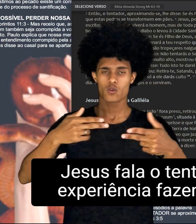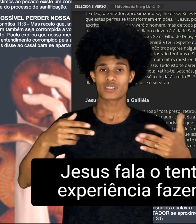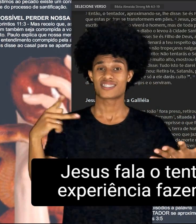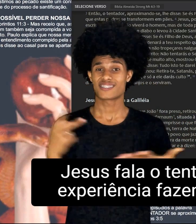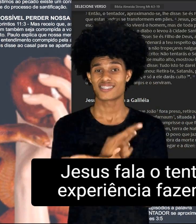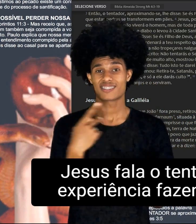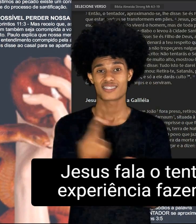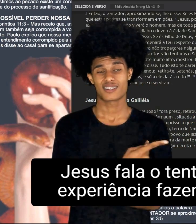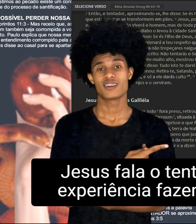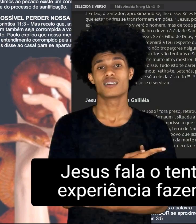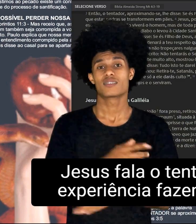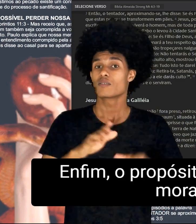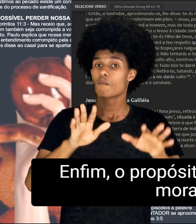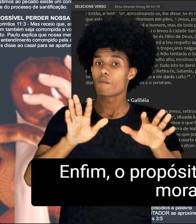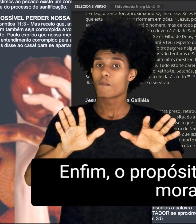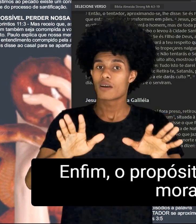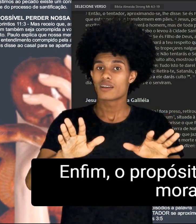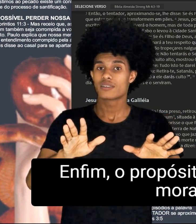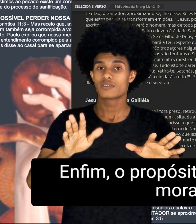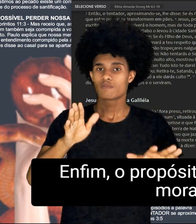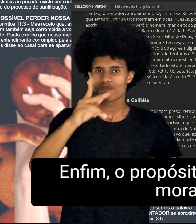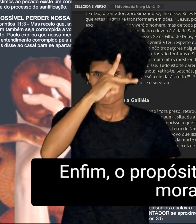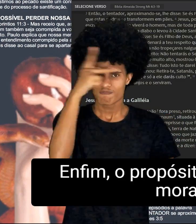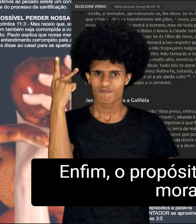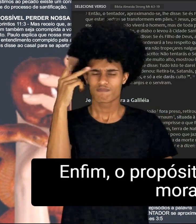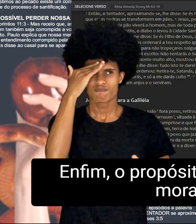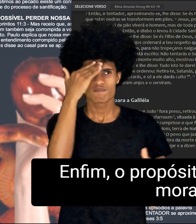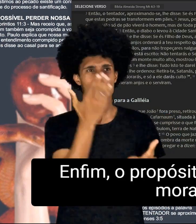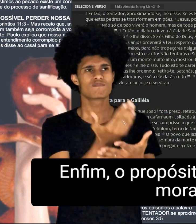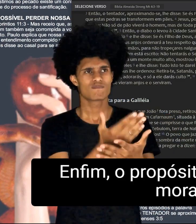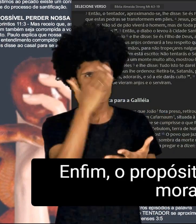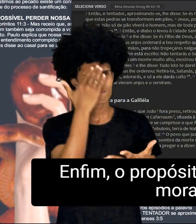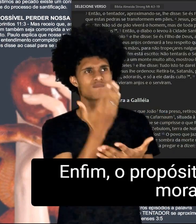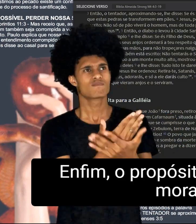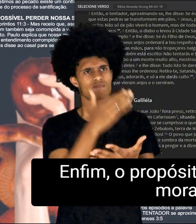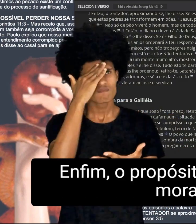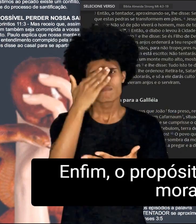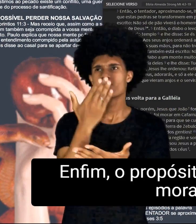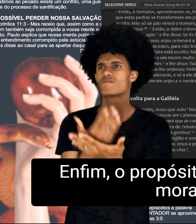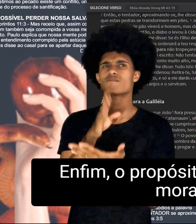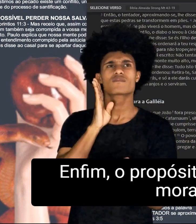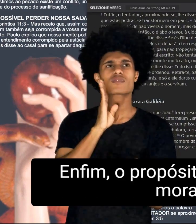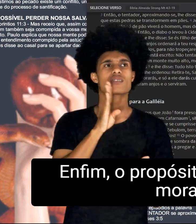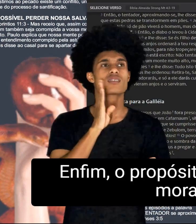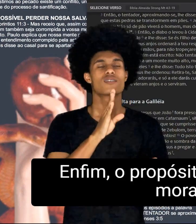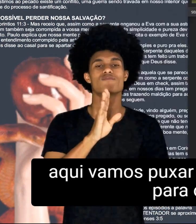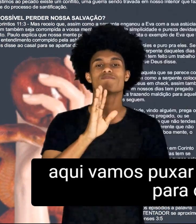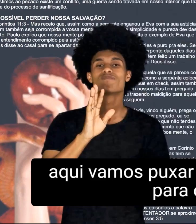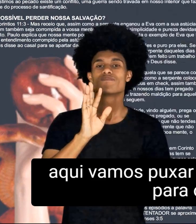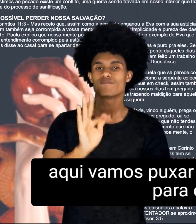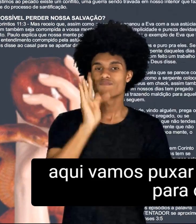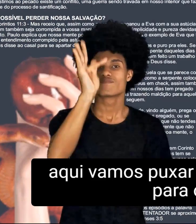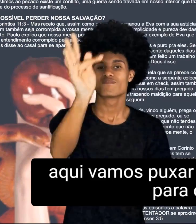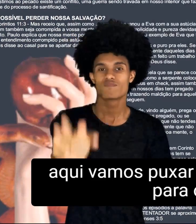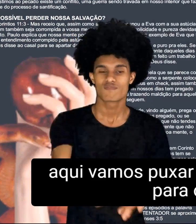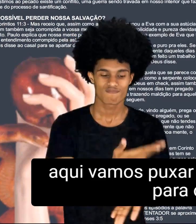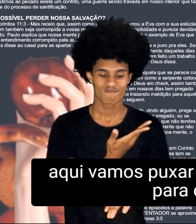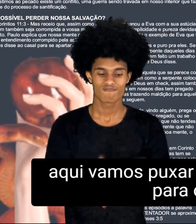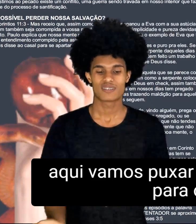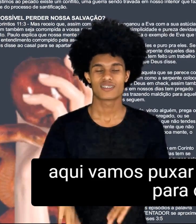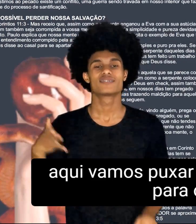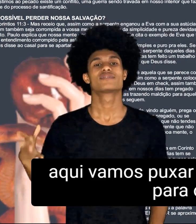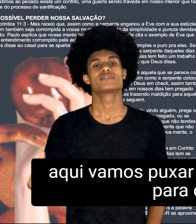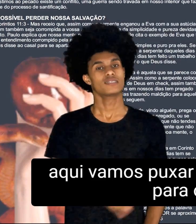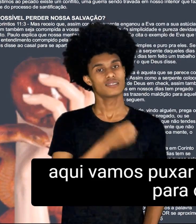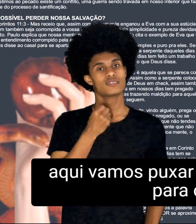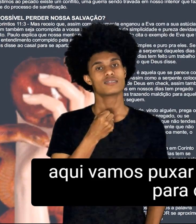fazendo testes com propósitos. Enfim, o propósito do diabo é quebrar as leis morais do Senhor, ok? Vamos puxar para cá